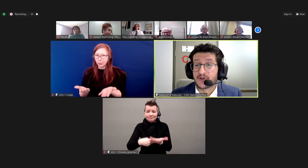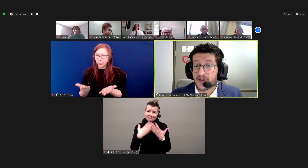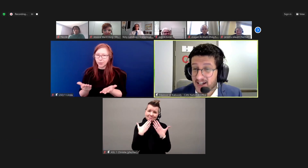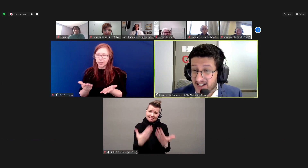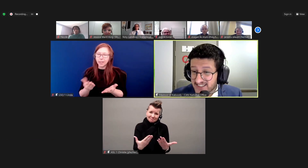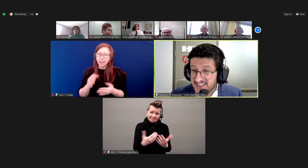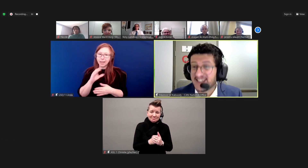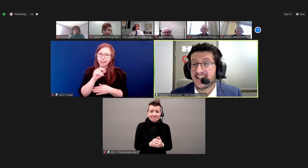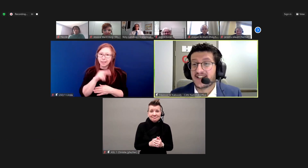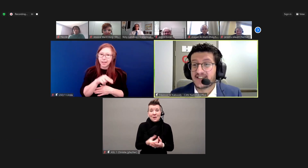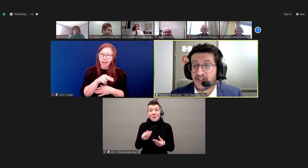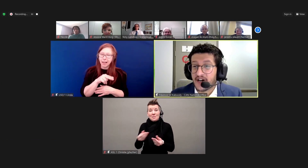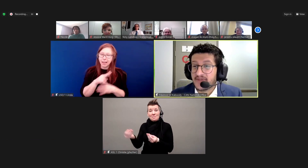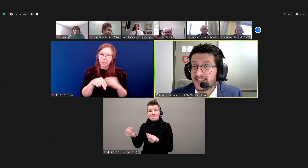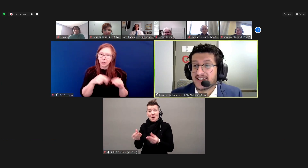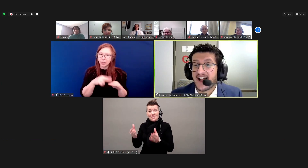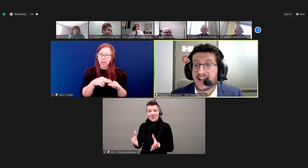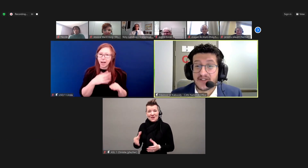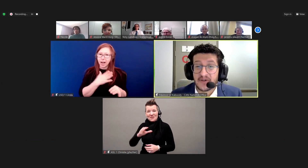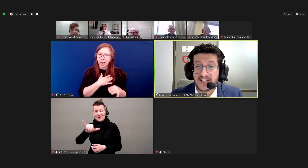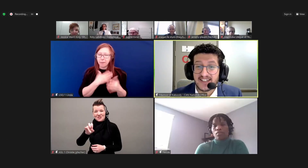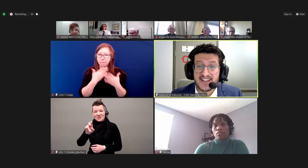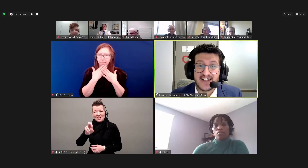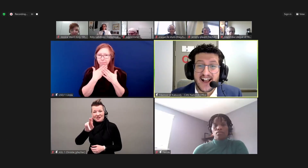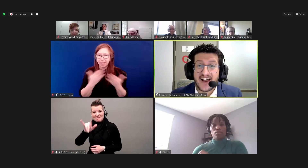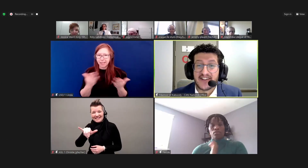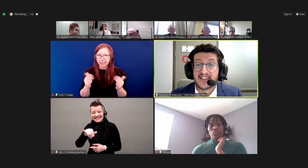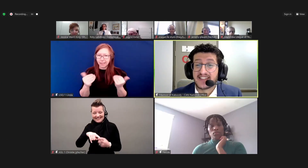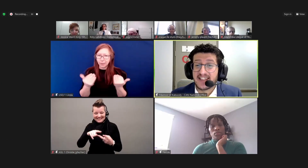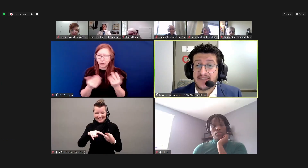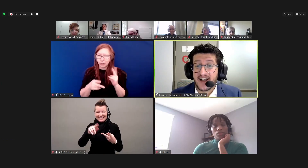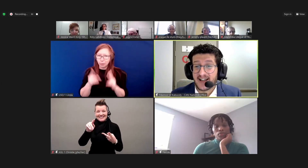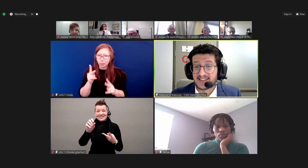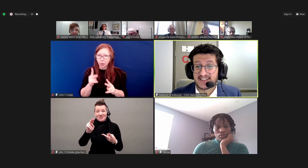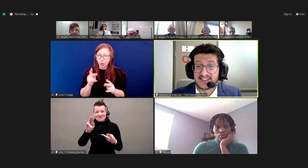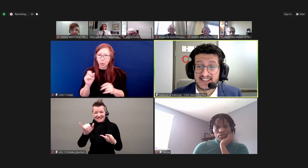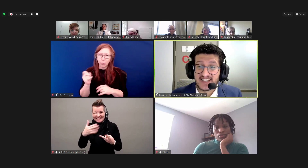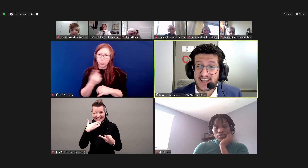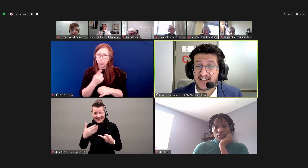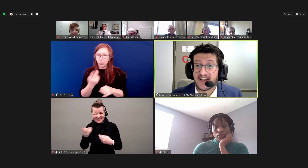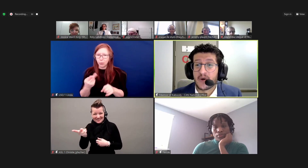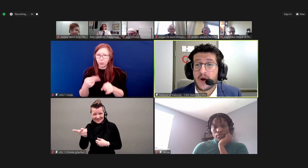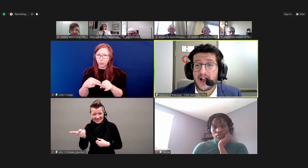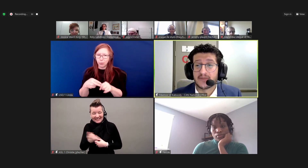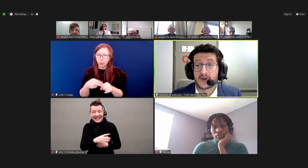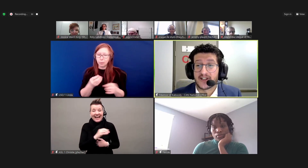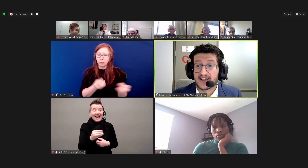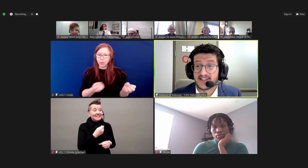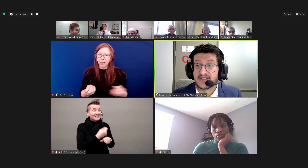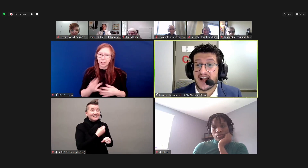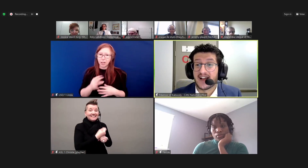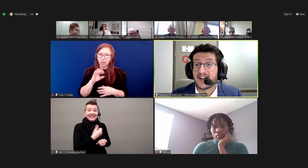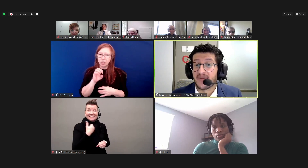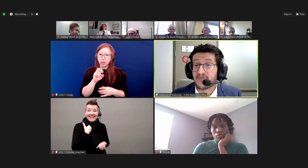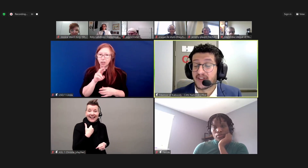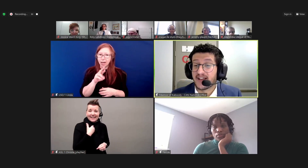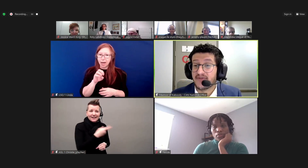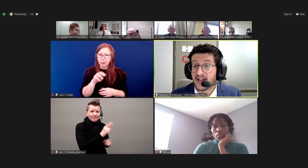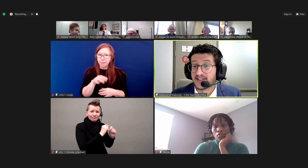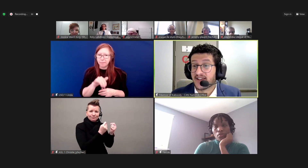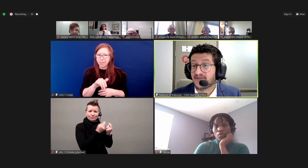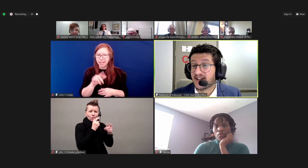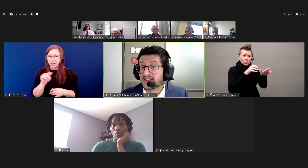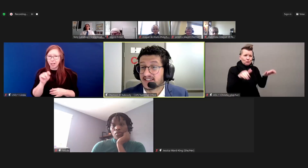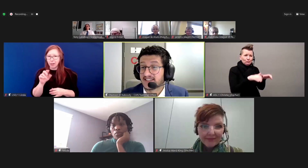aimerait remercier tout le monde, tous les participants, nos modérateurs Jeremy et Tony, et